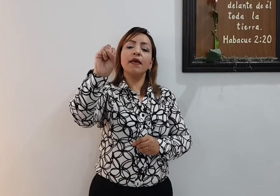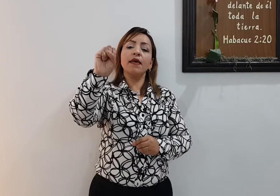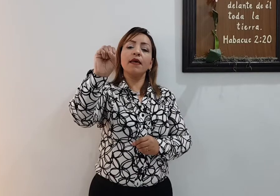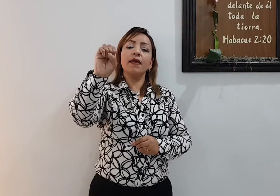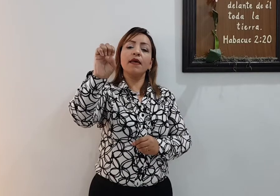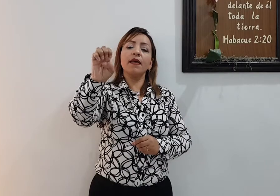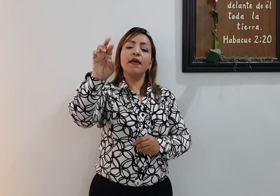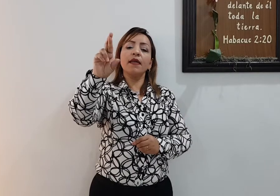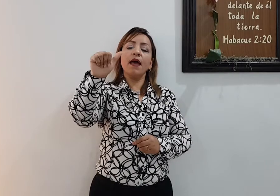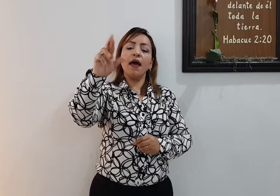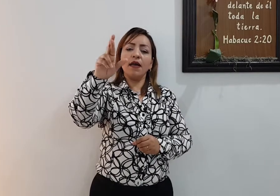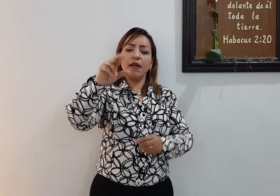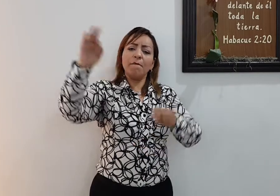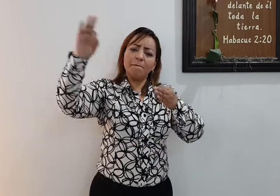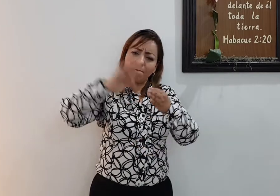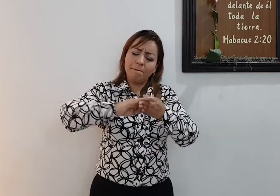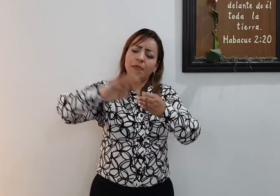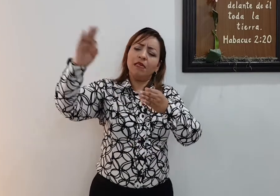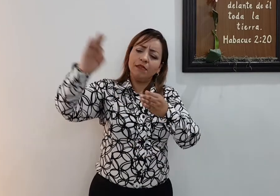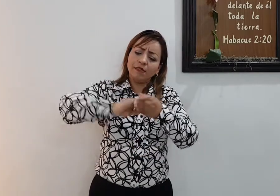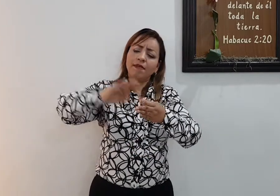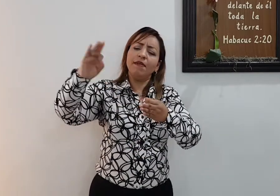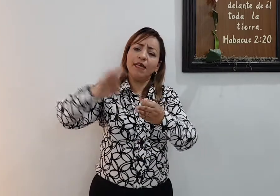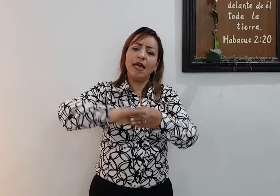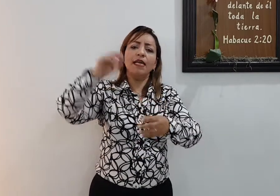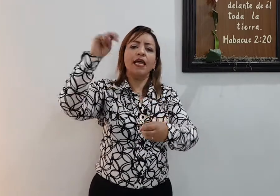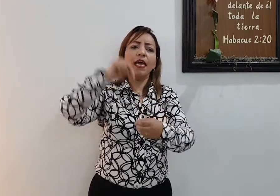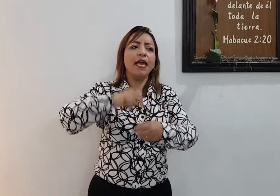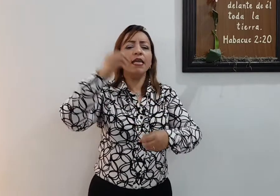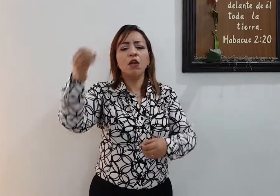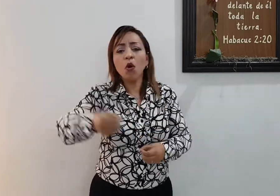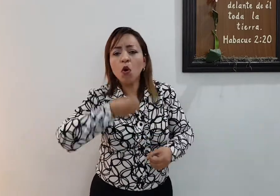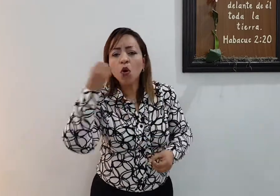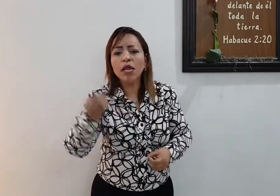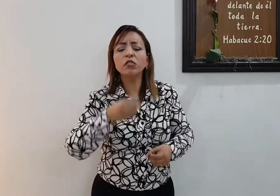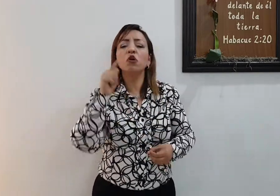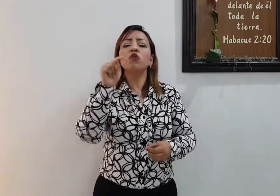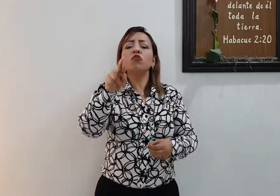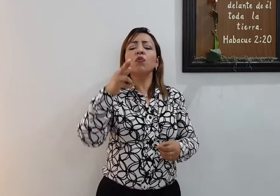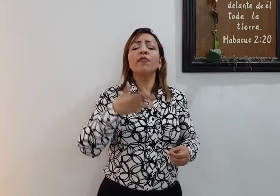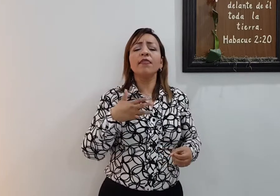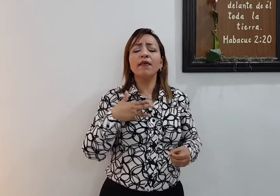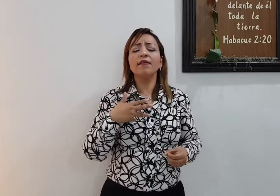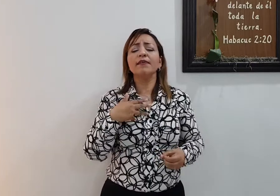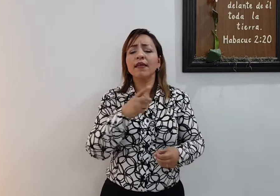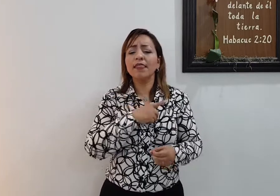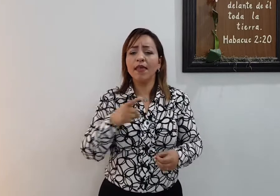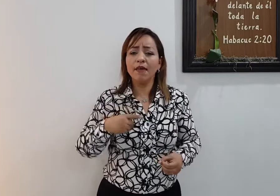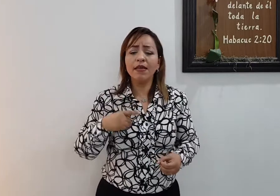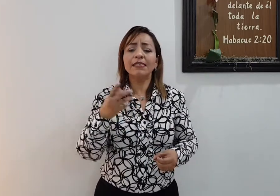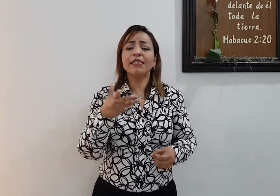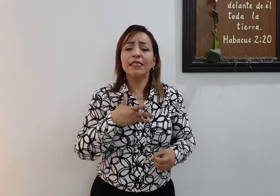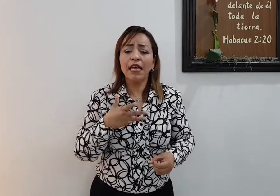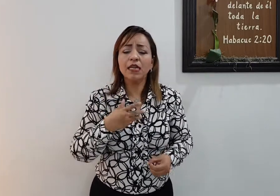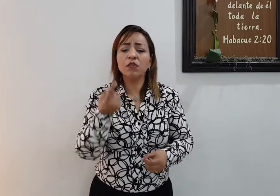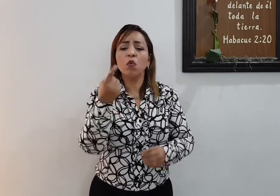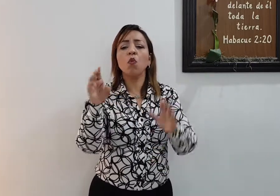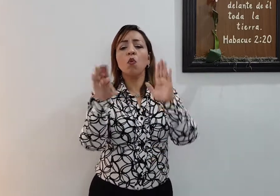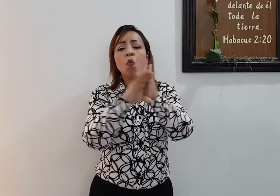haga su cuarto de guerra, haga su lugar favorito para orar, pero dedique tiempo a orar. Tan grandes son nuestras